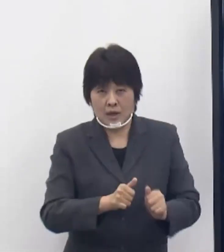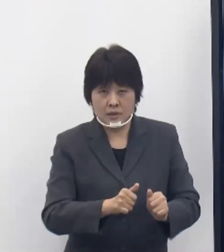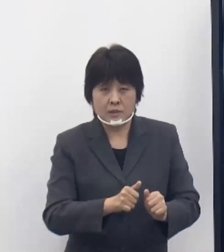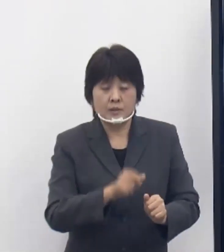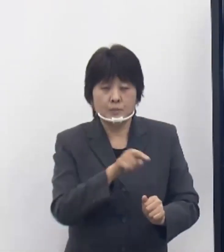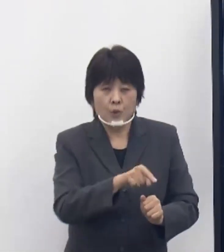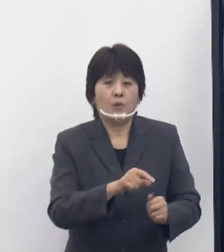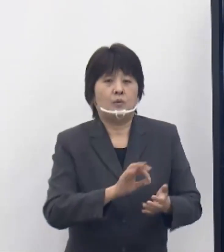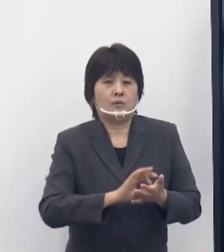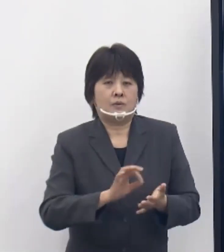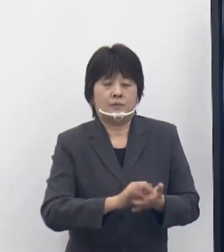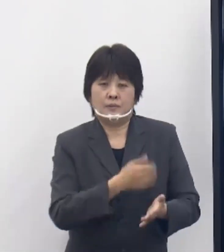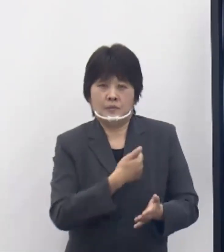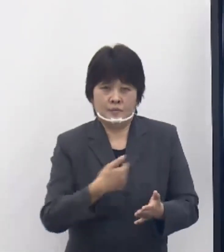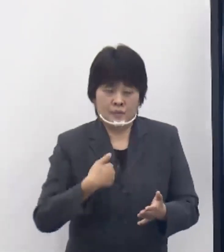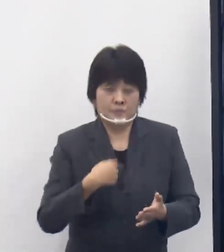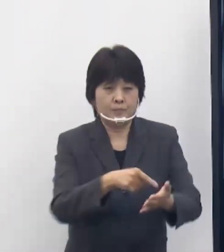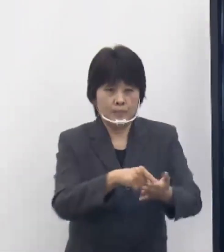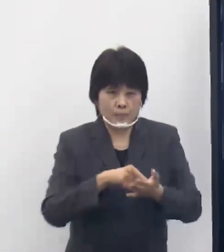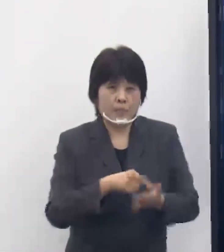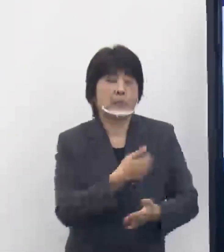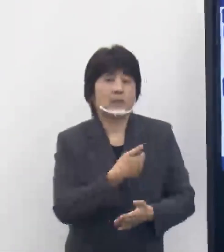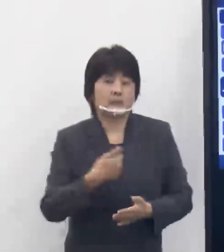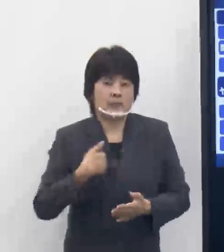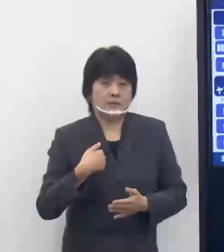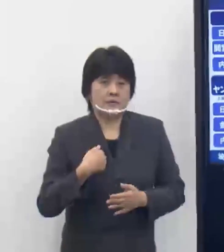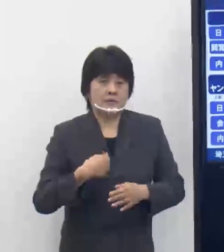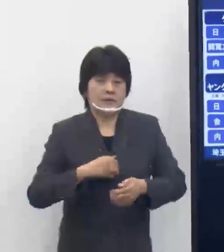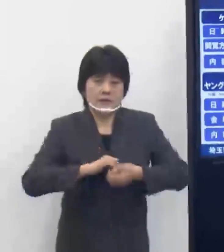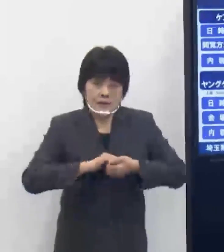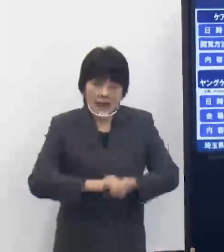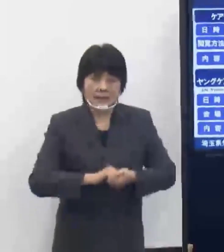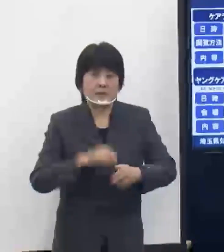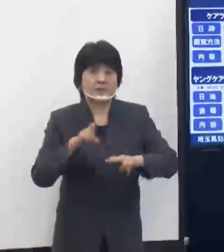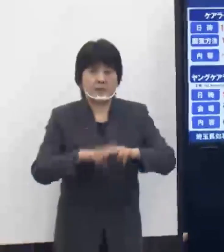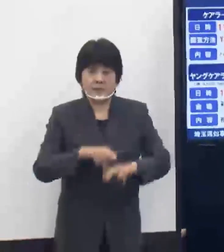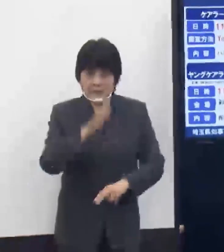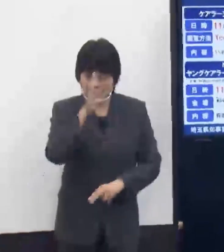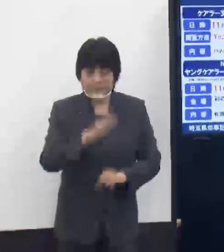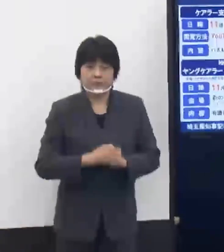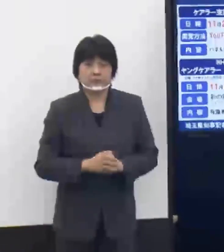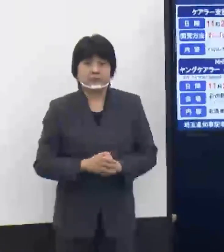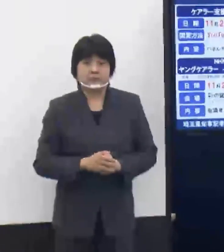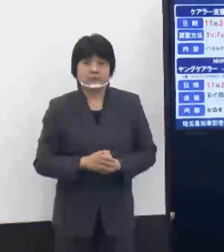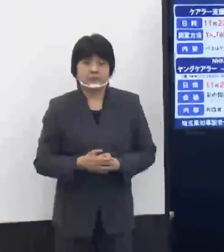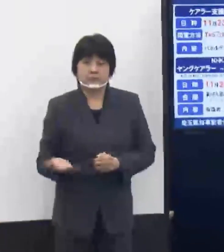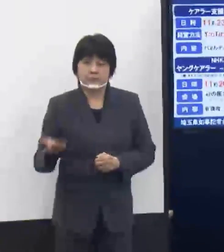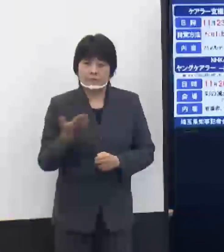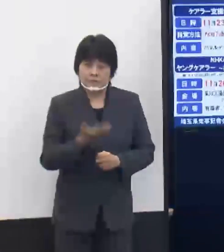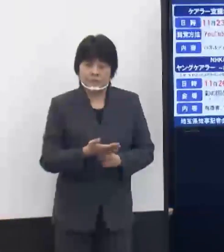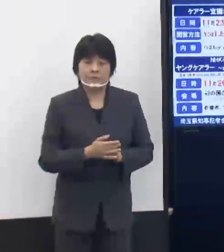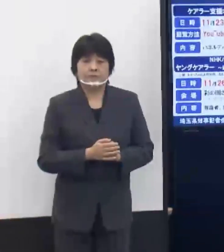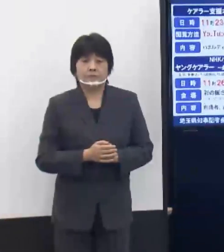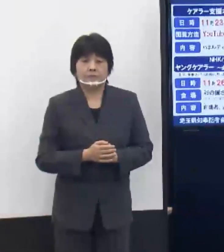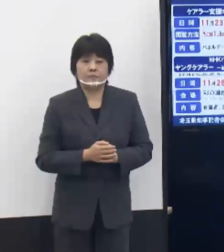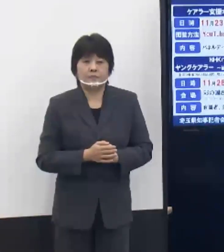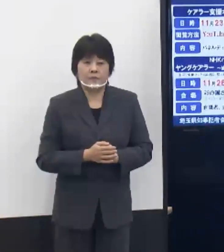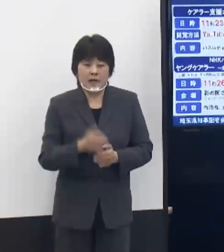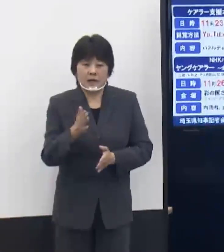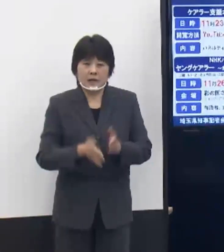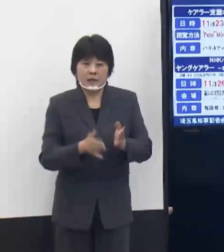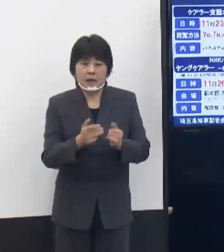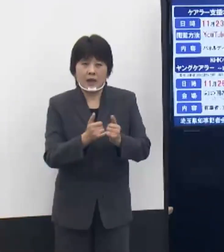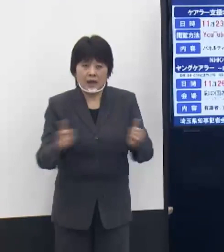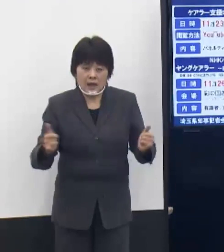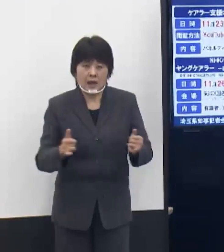も行うことができますので、ぜひご参加をいただきたいと思います。続いて、多様な主体によるケアラー